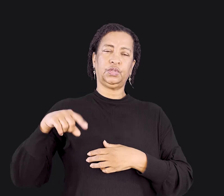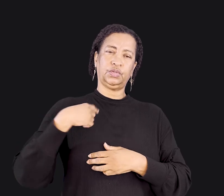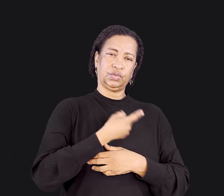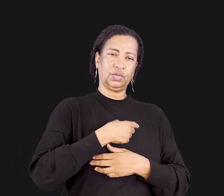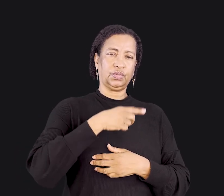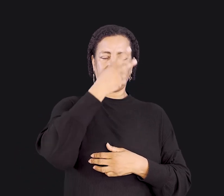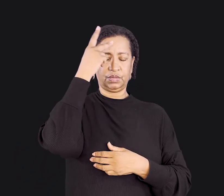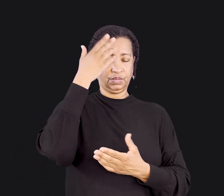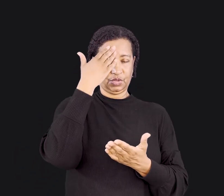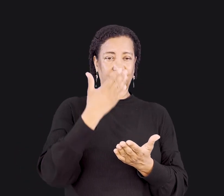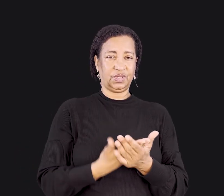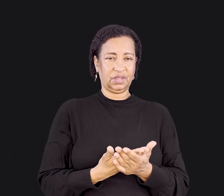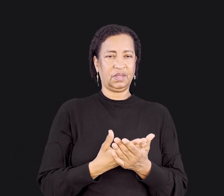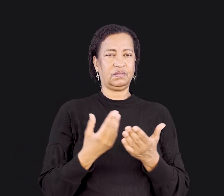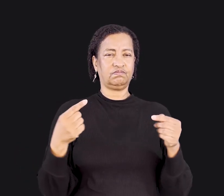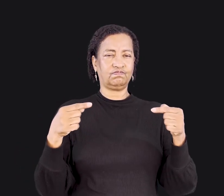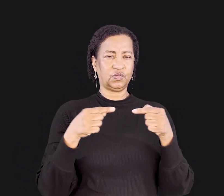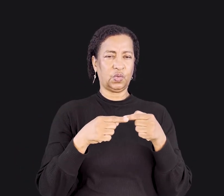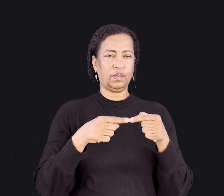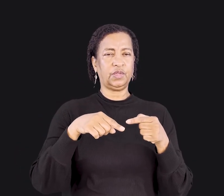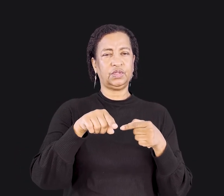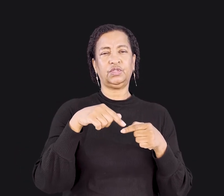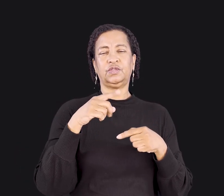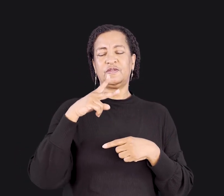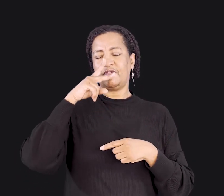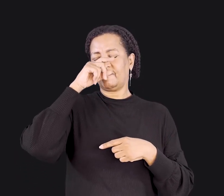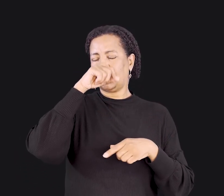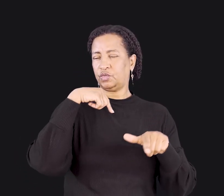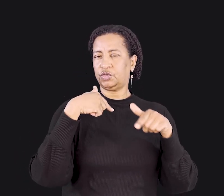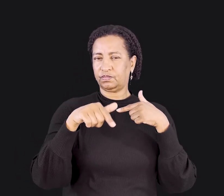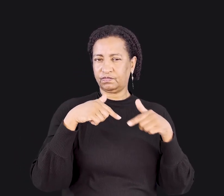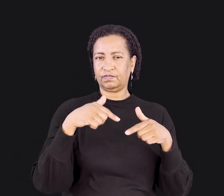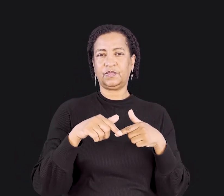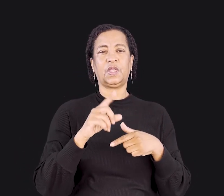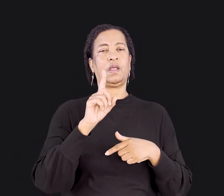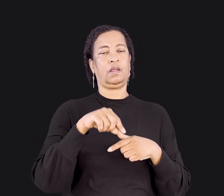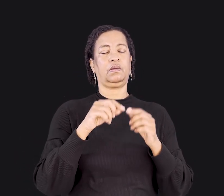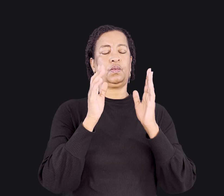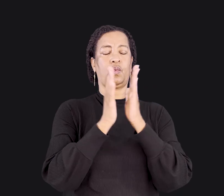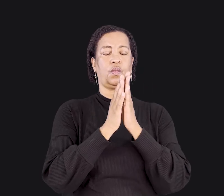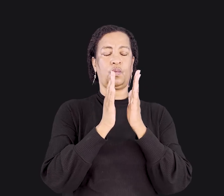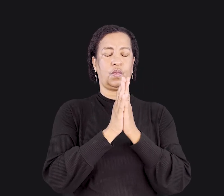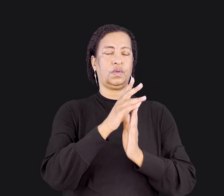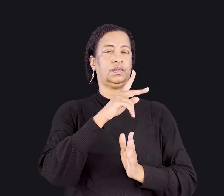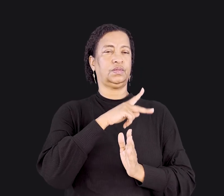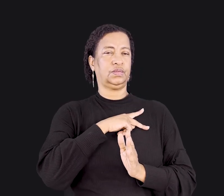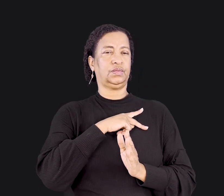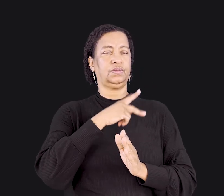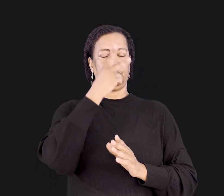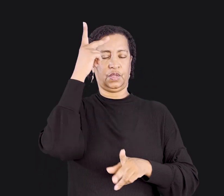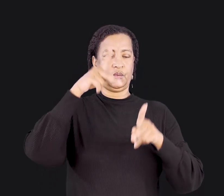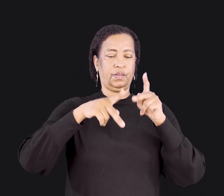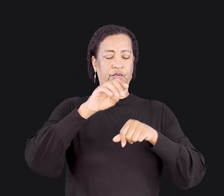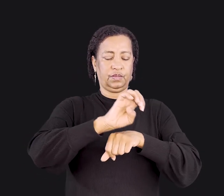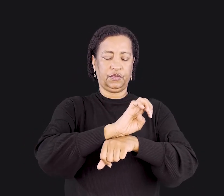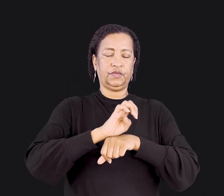cremos, conforme a atuação da sua poderosa força. Essa era a oração de Paulo pelos Efésios. Podemos ser